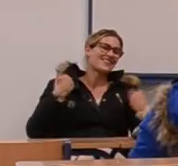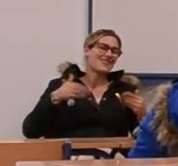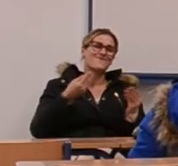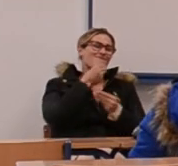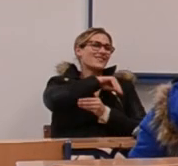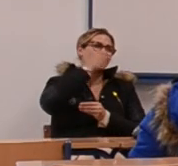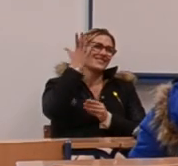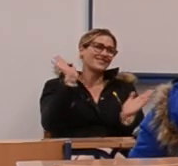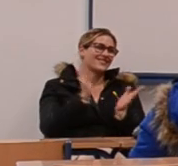Gracias por ver el video.